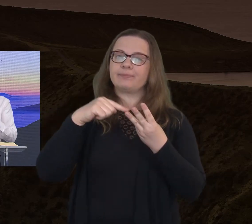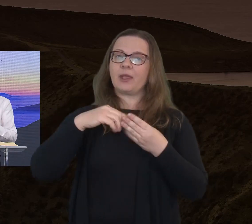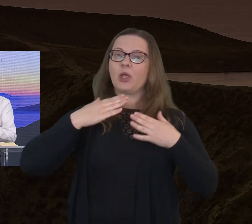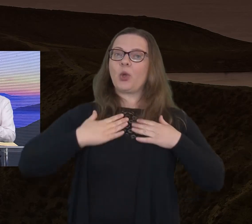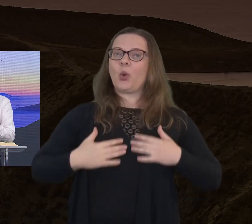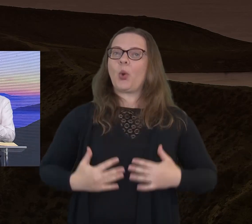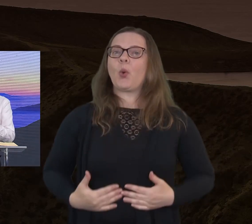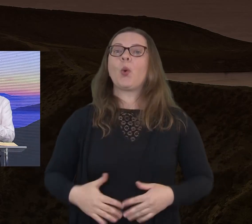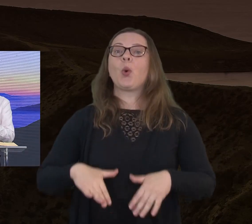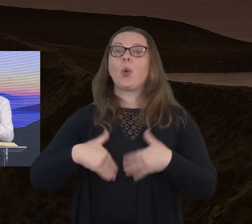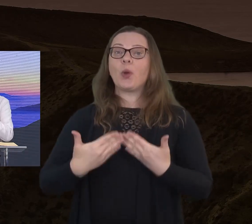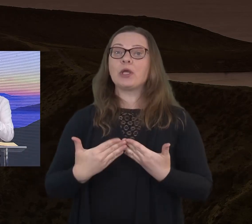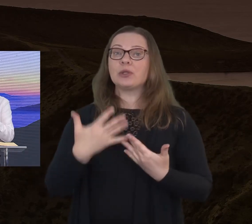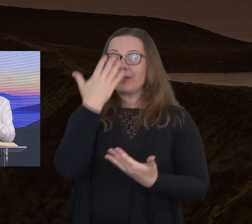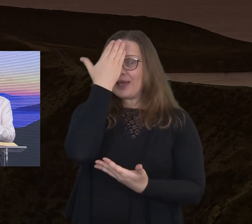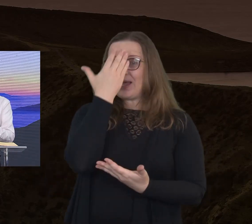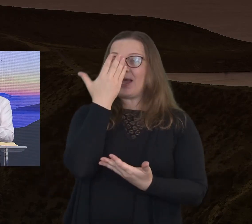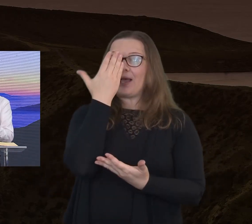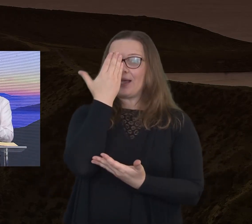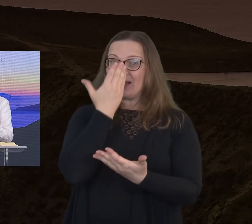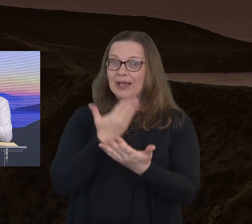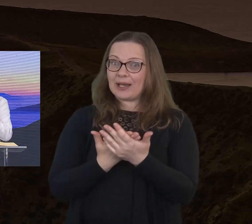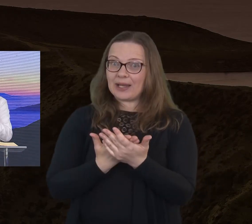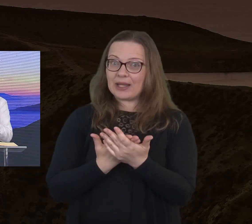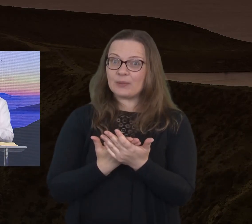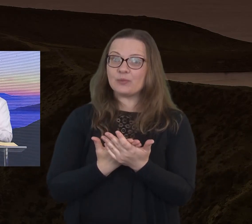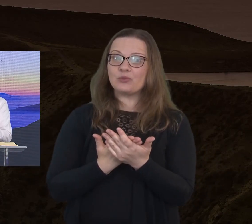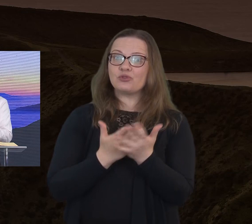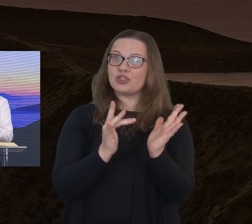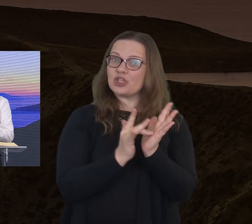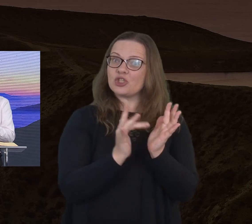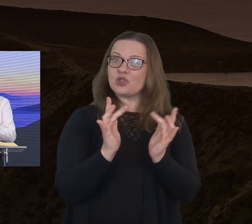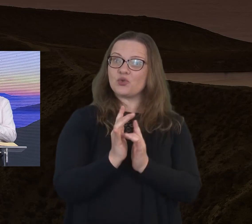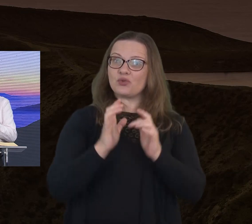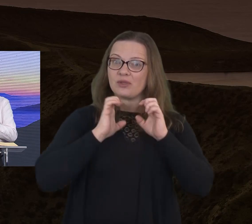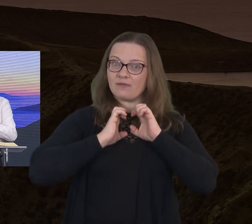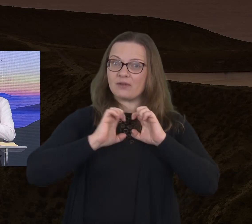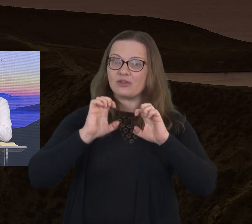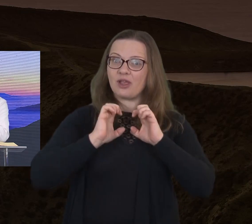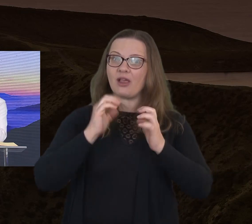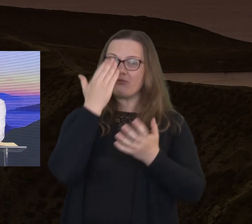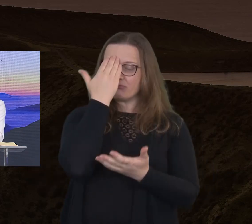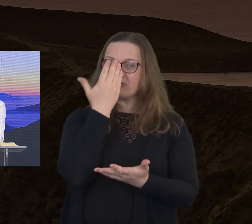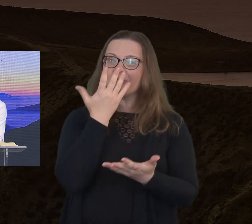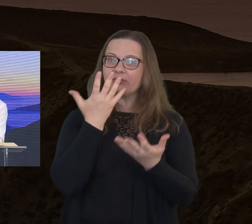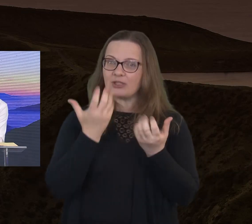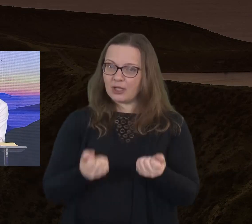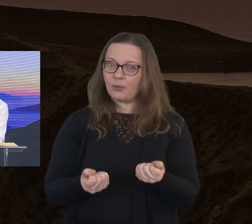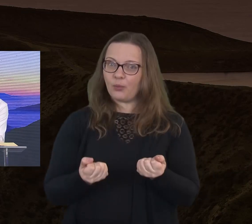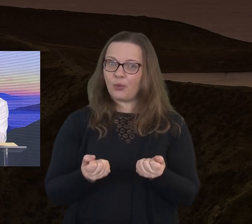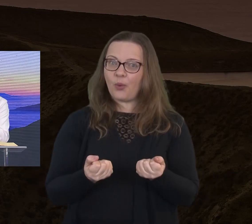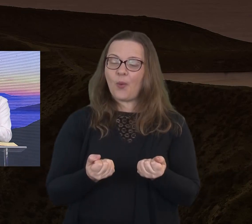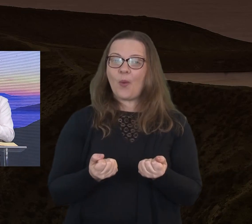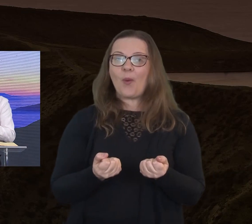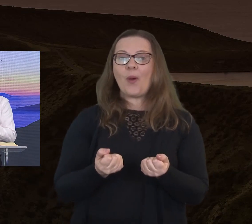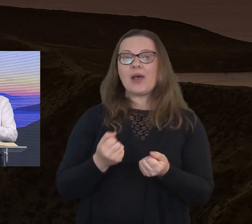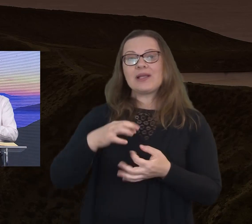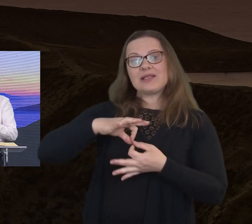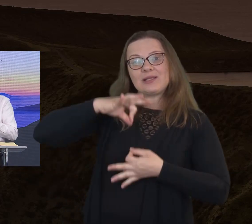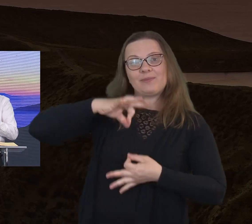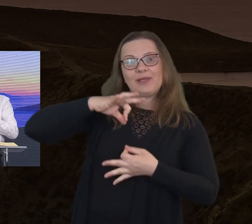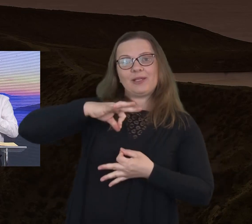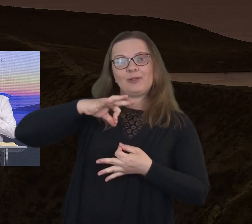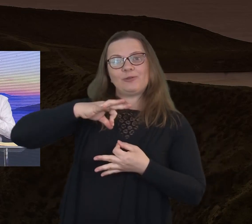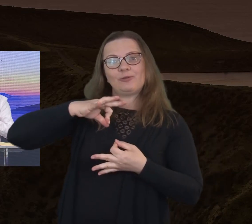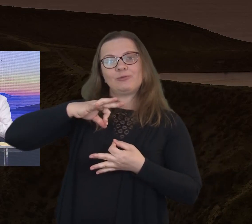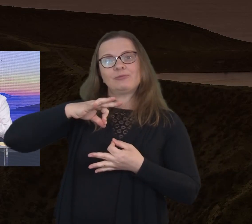em Jesus, regenerou nosso espírito, nós nascemos de novo, mas a nossa alma ainda é muito rebelde. A